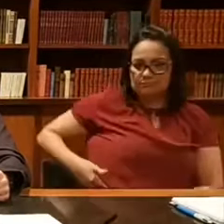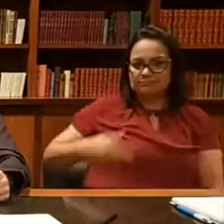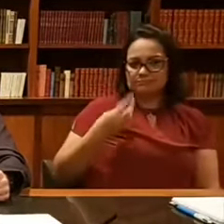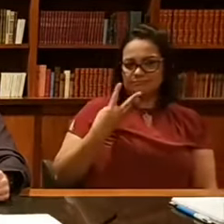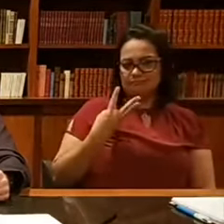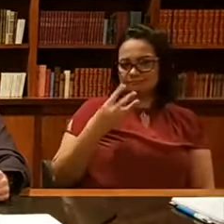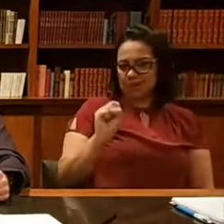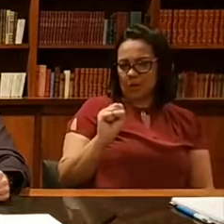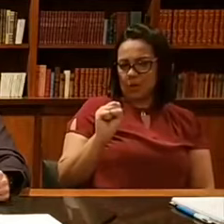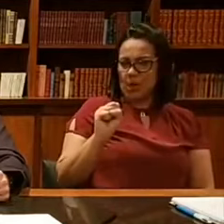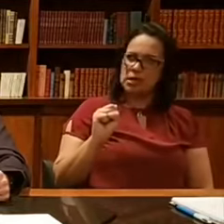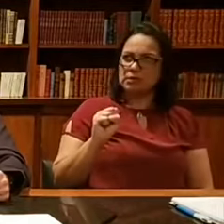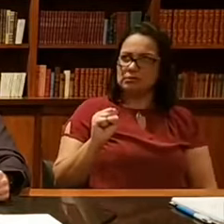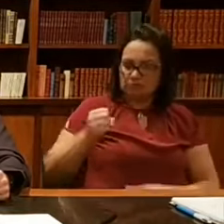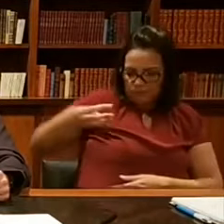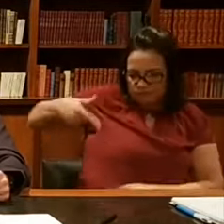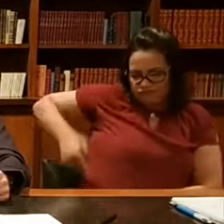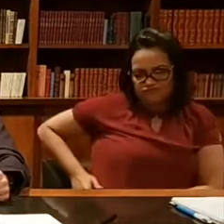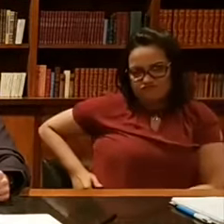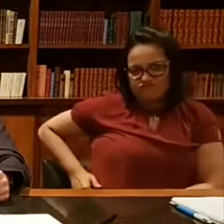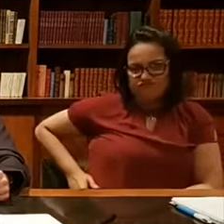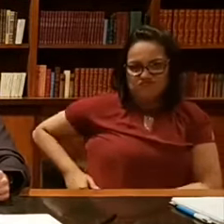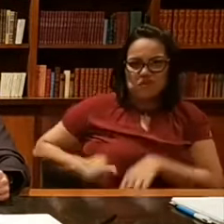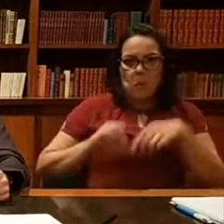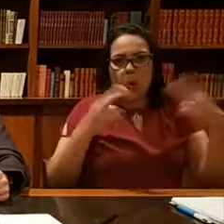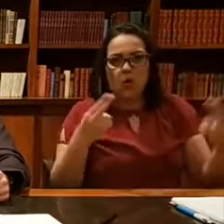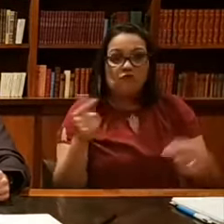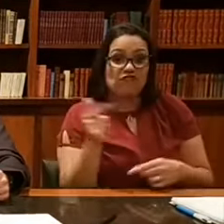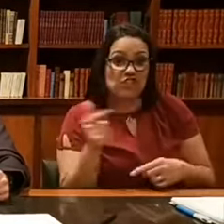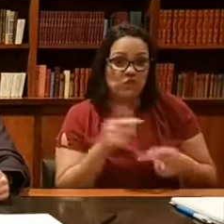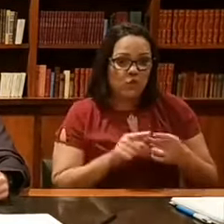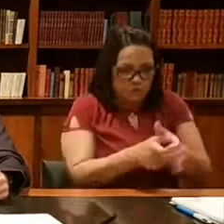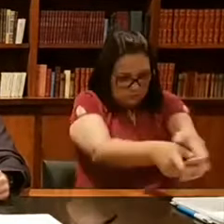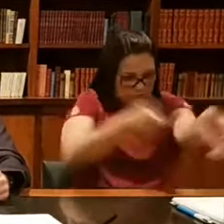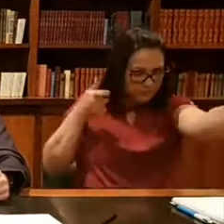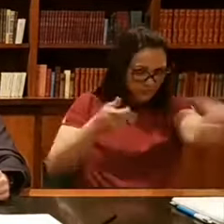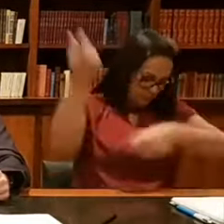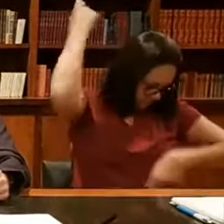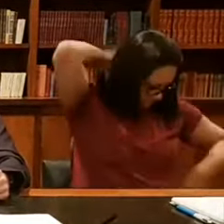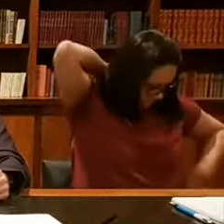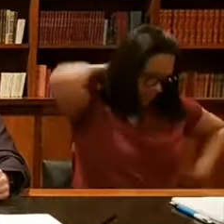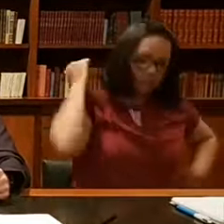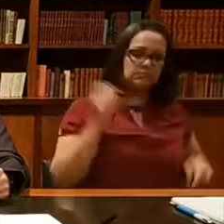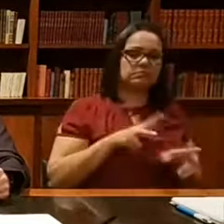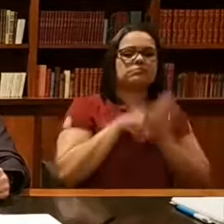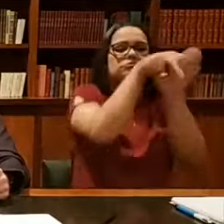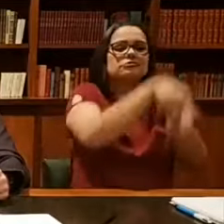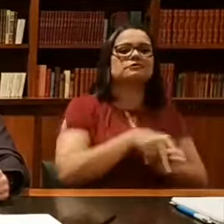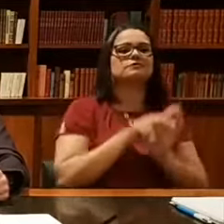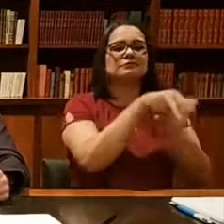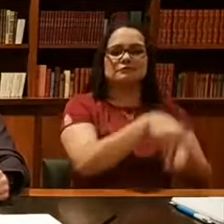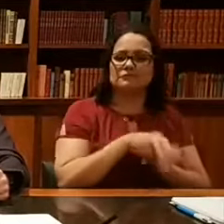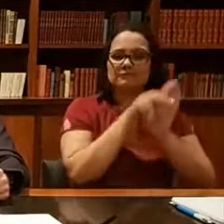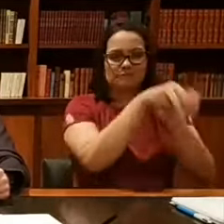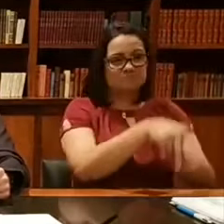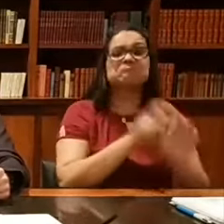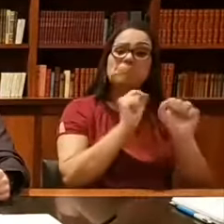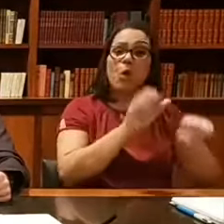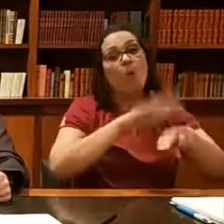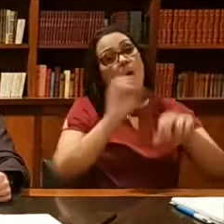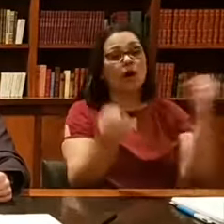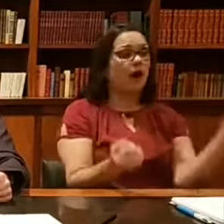uma 38, ou espingarda, a tua 22, sua espingarda, seja o que for, e pode andar a cavalo a fazenda toda, ou dentro do seu veículo a